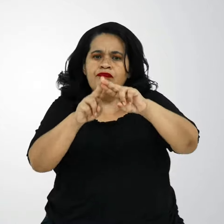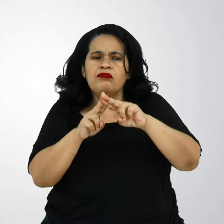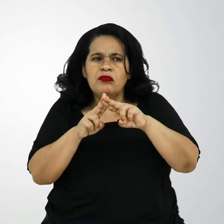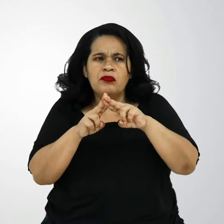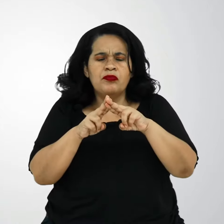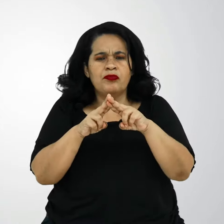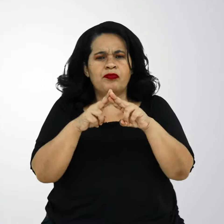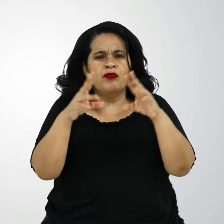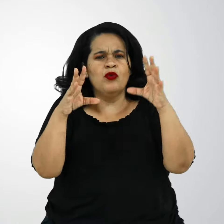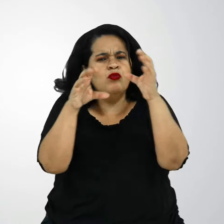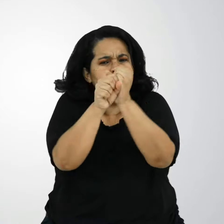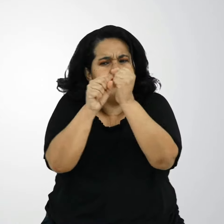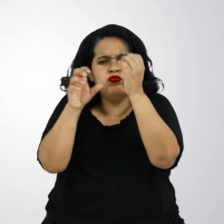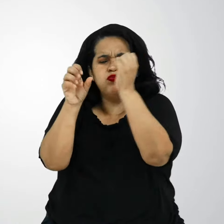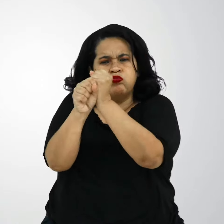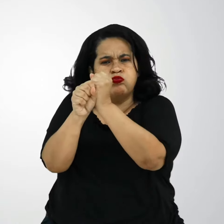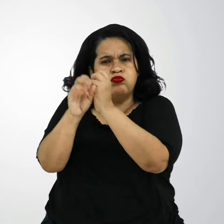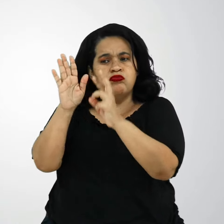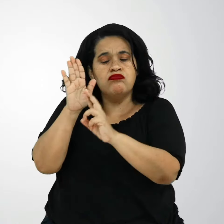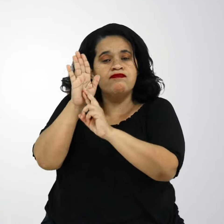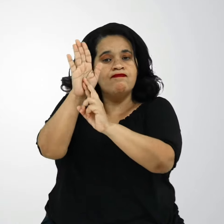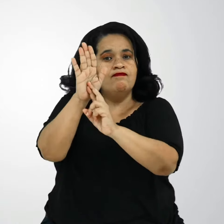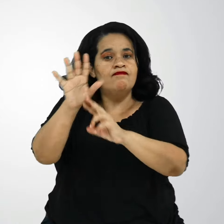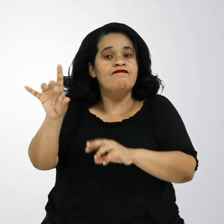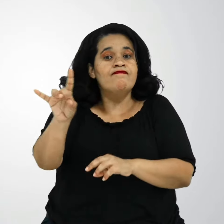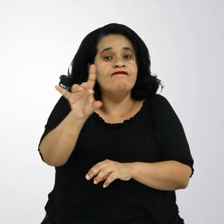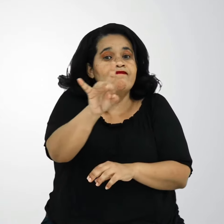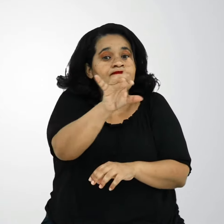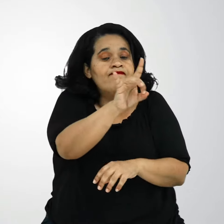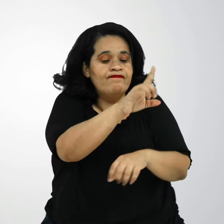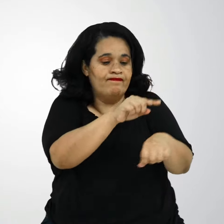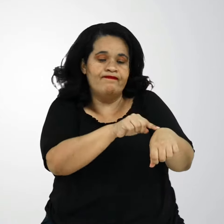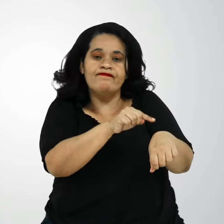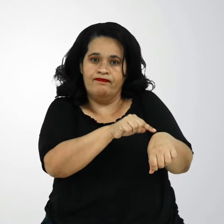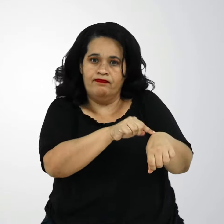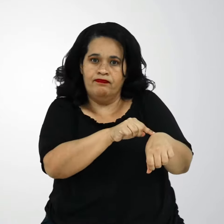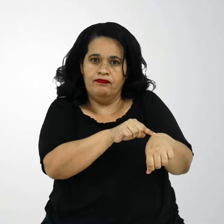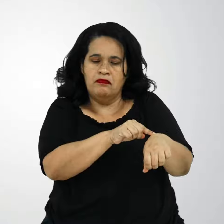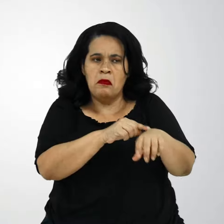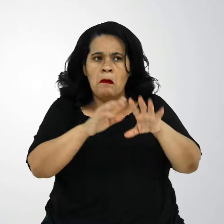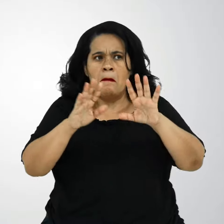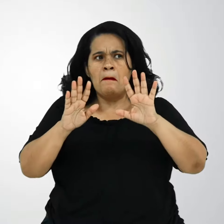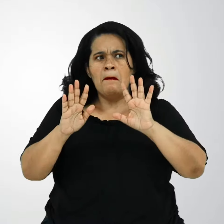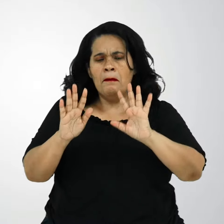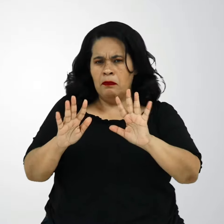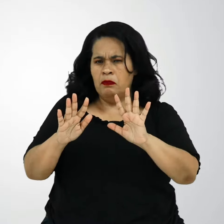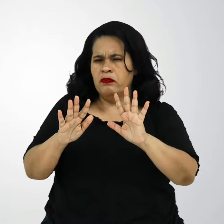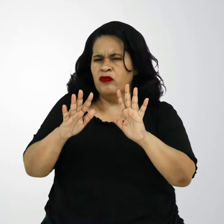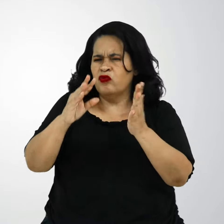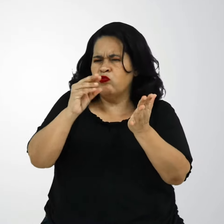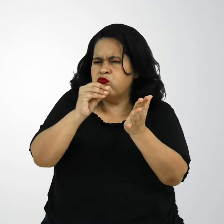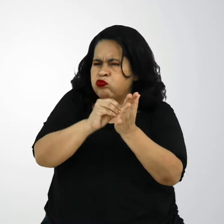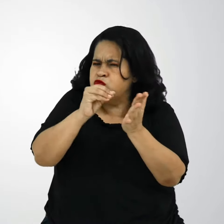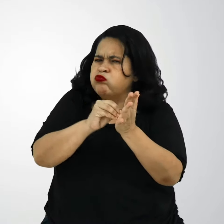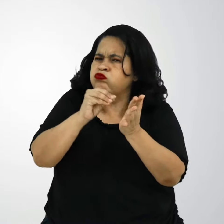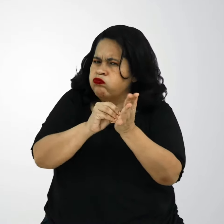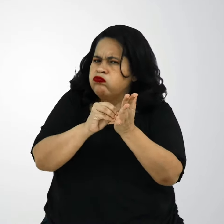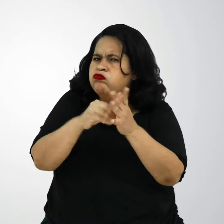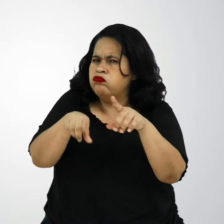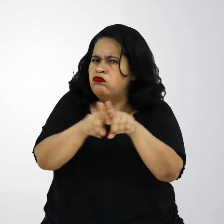contas, é o que representa cada período desse. Mas ainda fica faltando